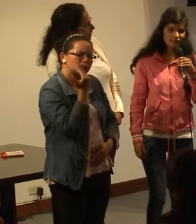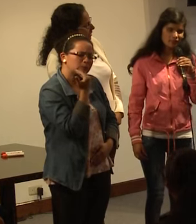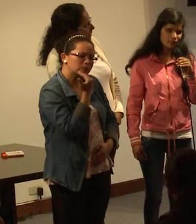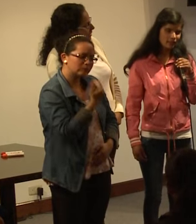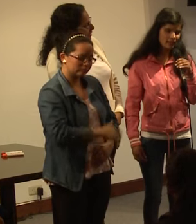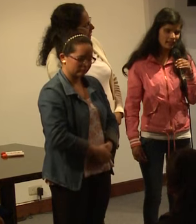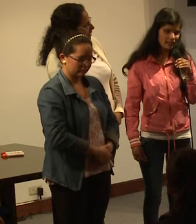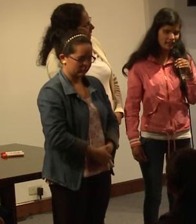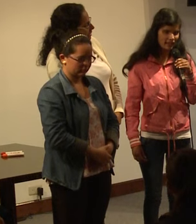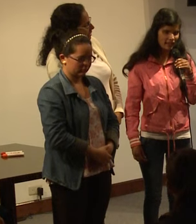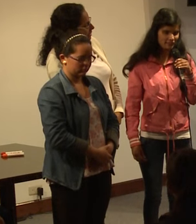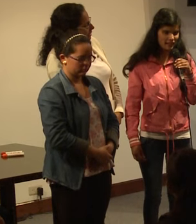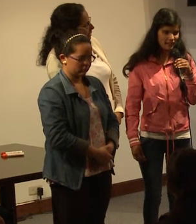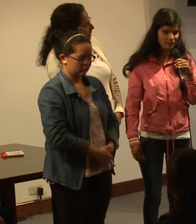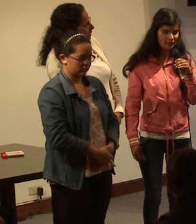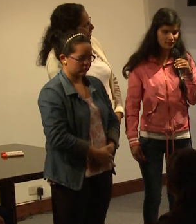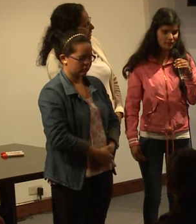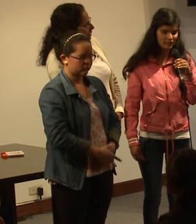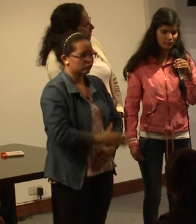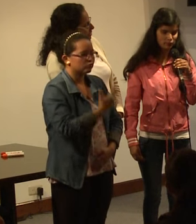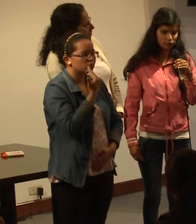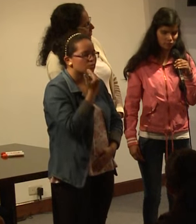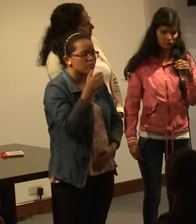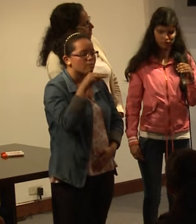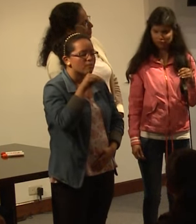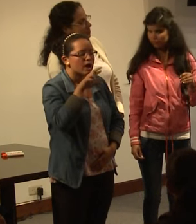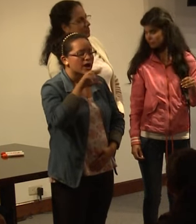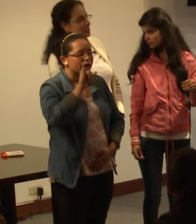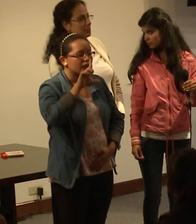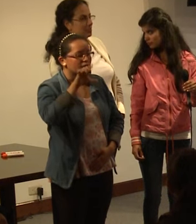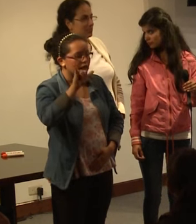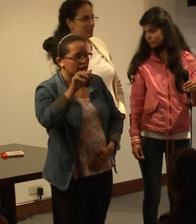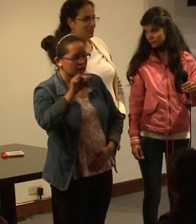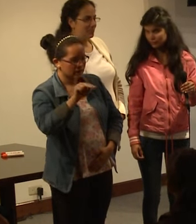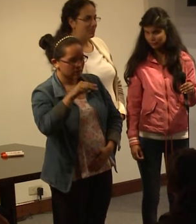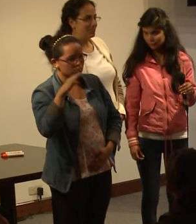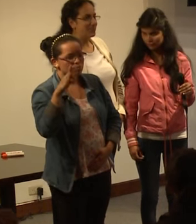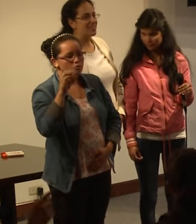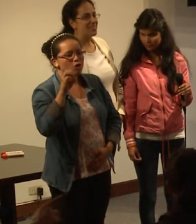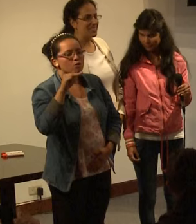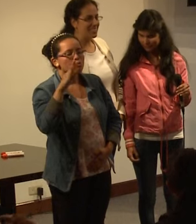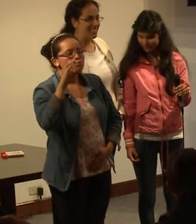Y bueno, la mujer era Marilyn Monroe.